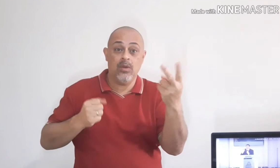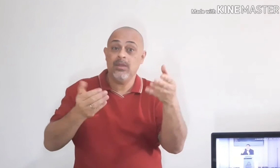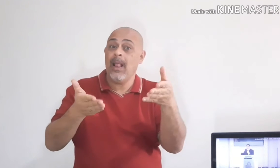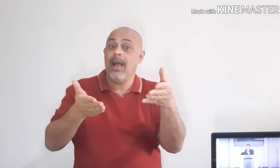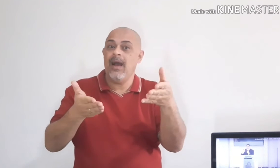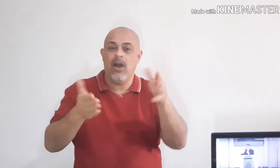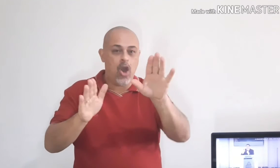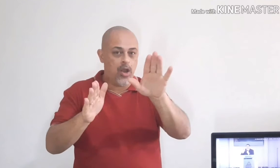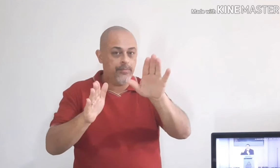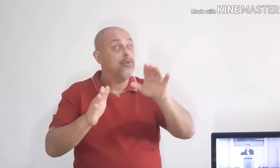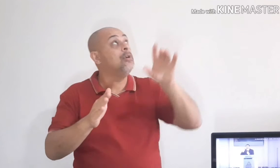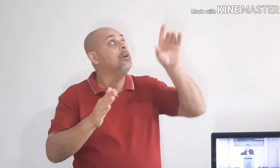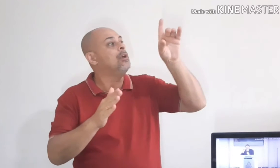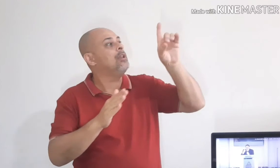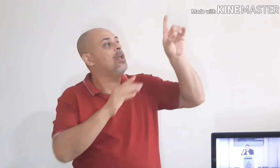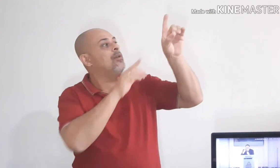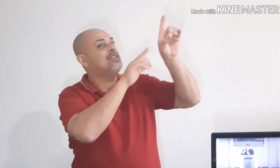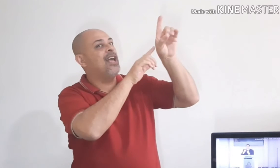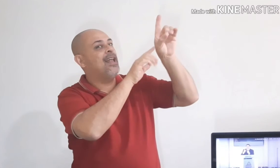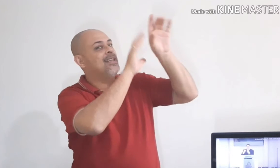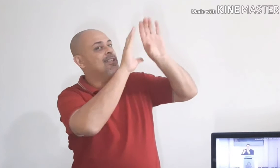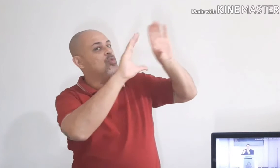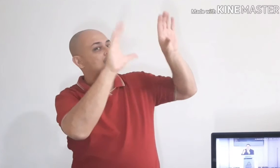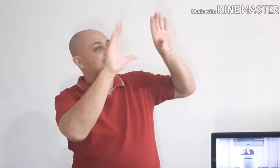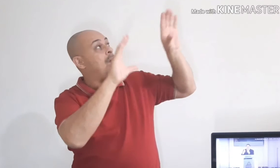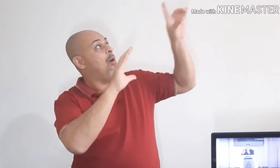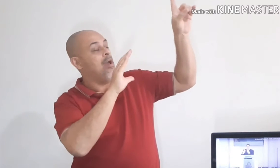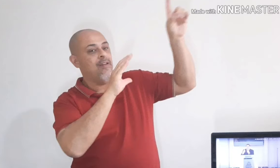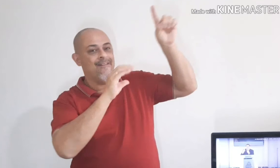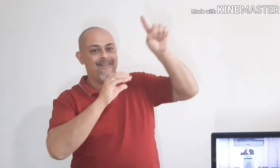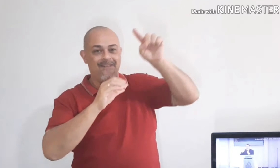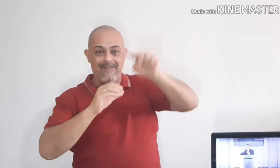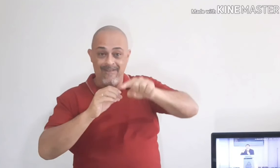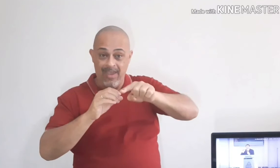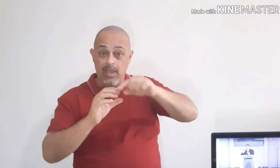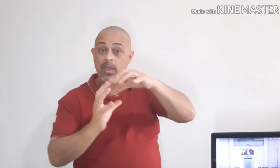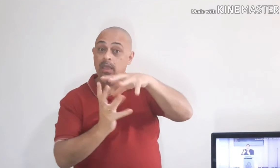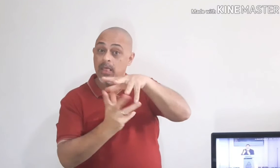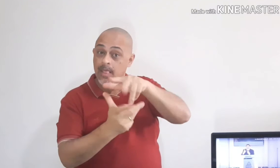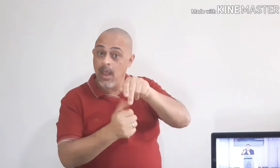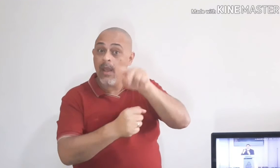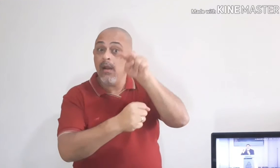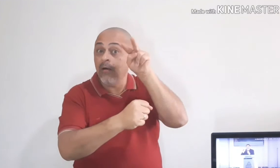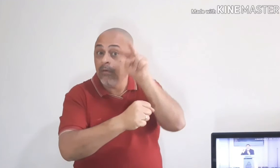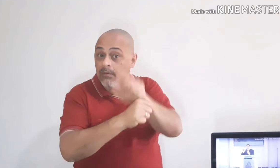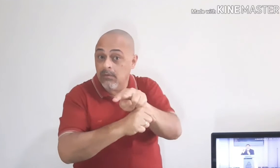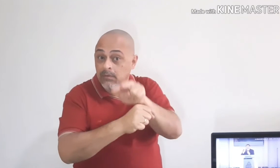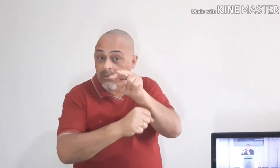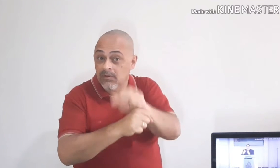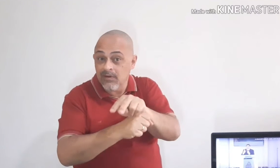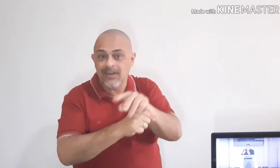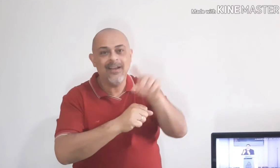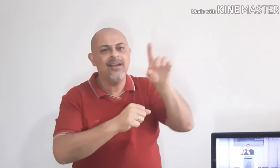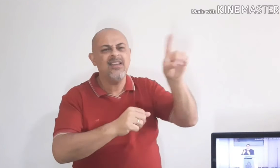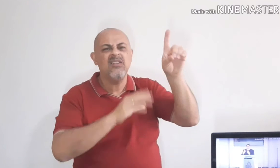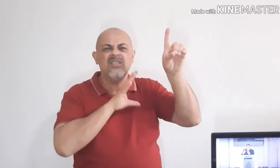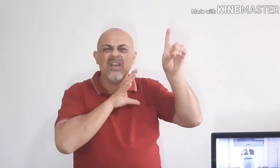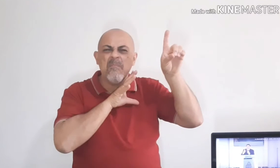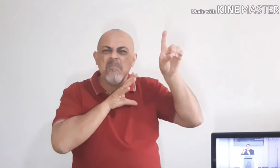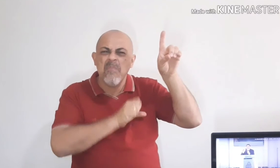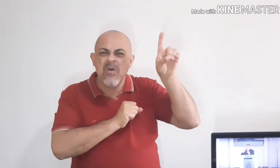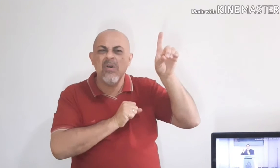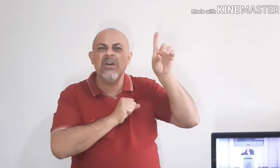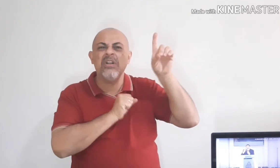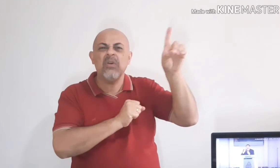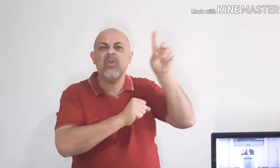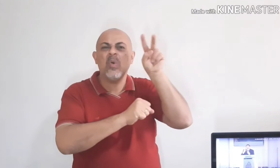o Senhor dos céus, ele baixa vistas à terra, porque ele é um Deus que ama, ele é um Deus que cuida,